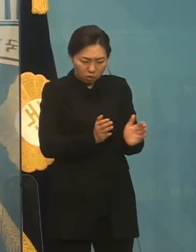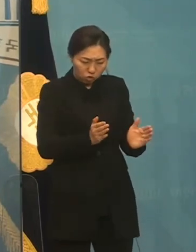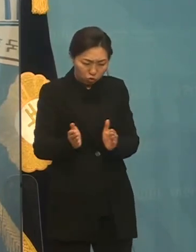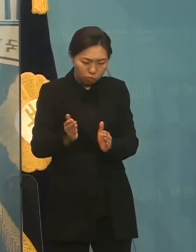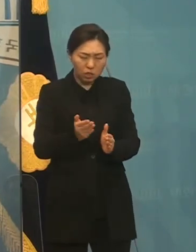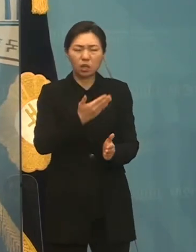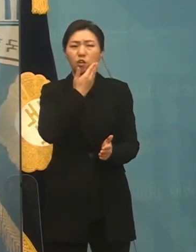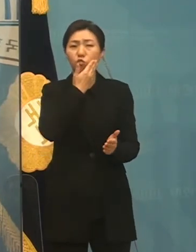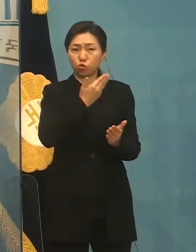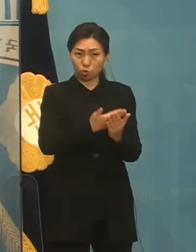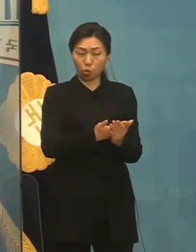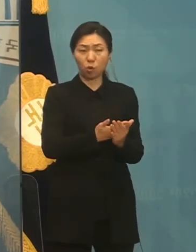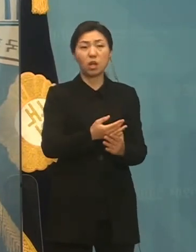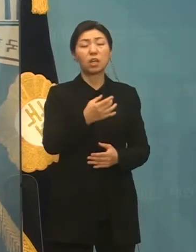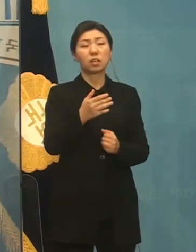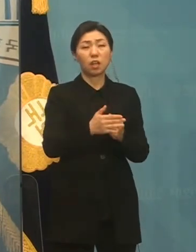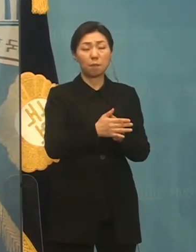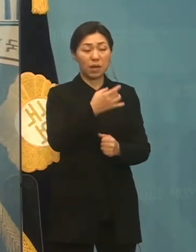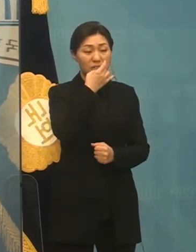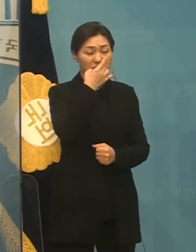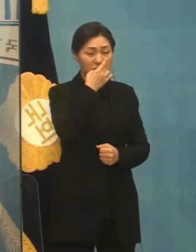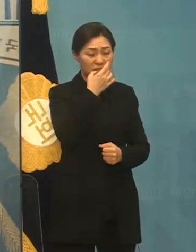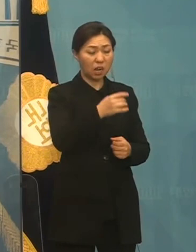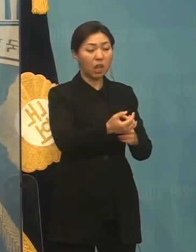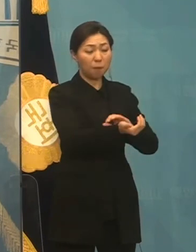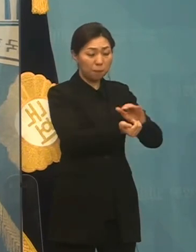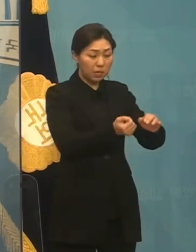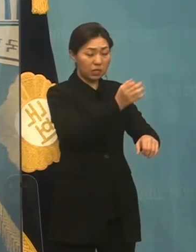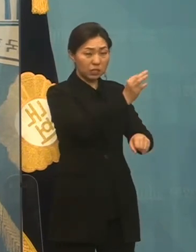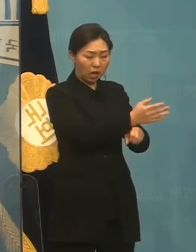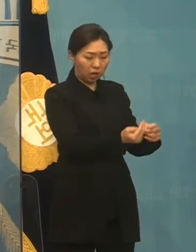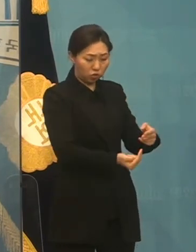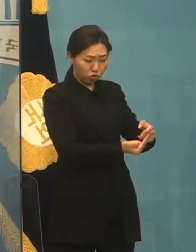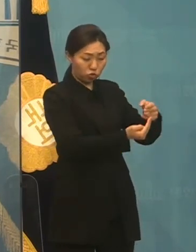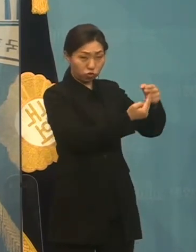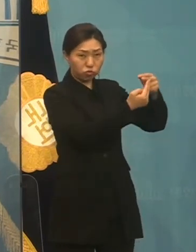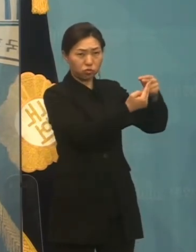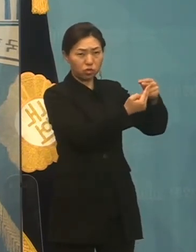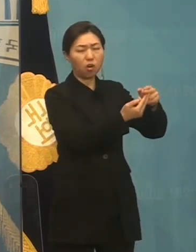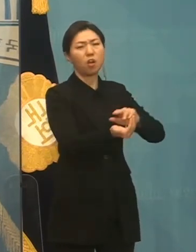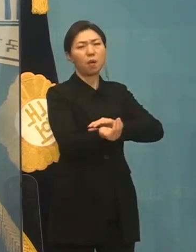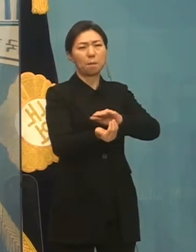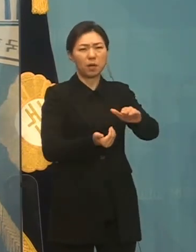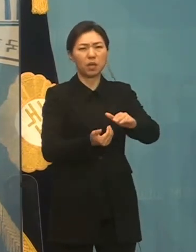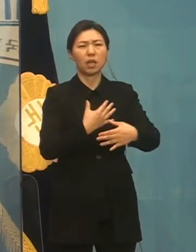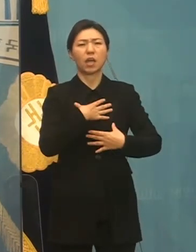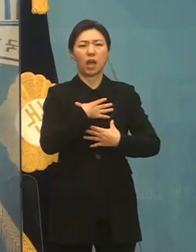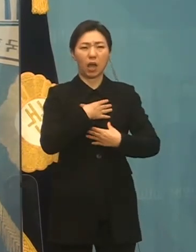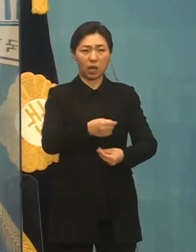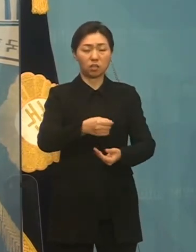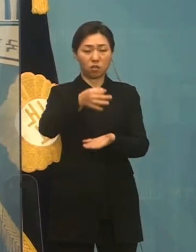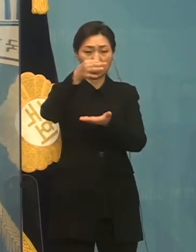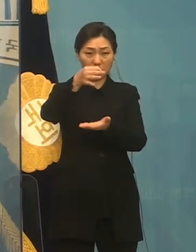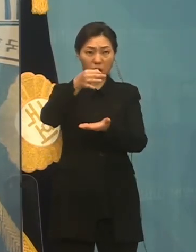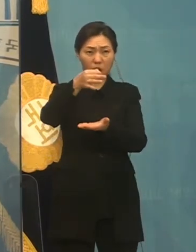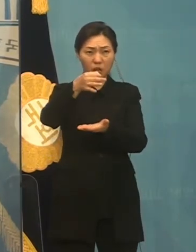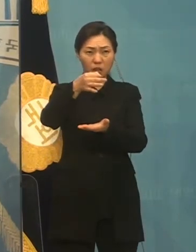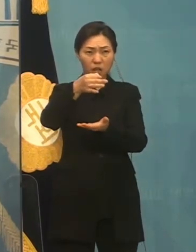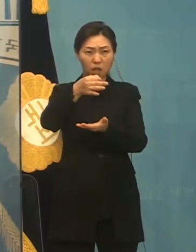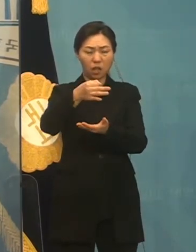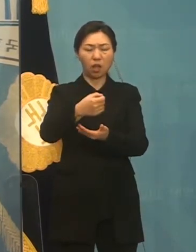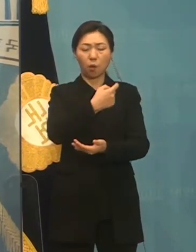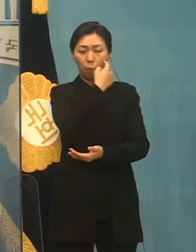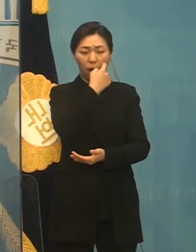대한 즉각적인 시장 격리와 쌀값의 안정에 나서줄 것을 정부에 강력히 촉구하는